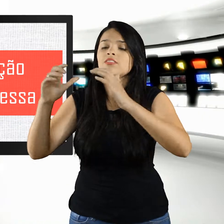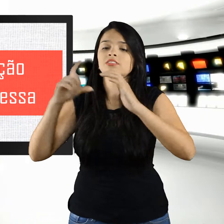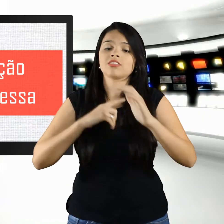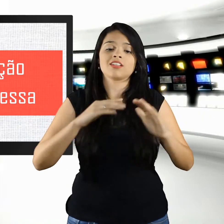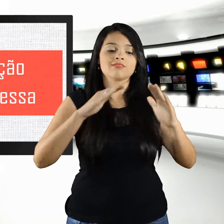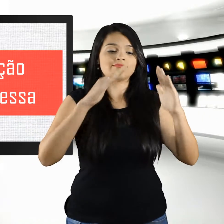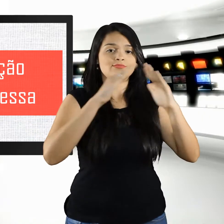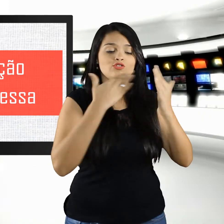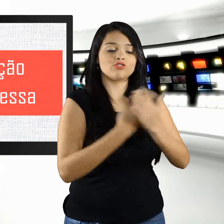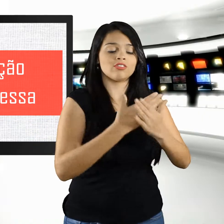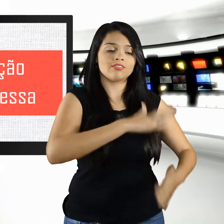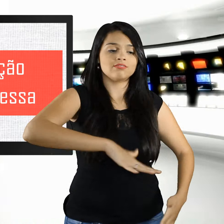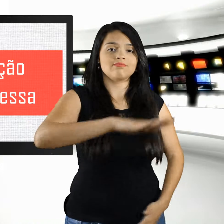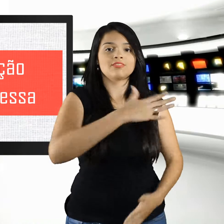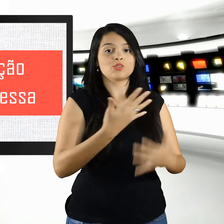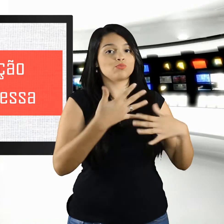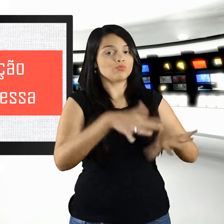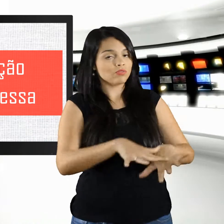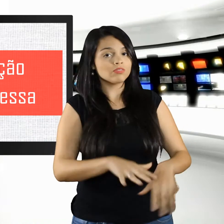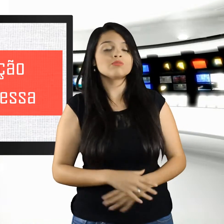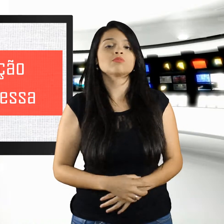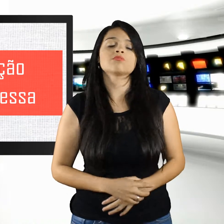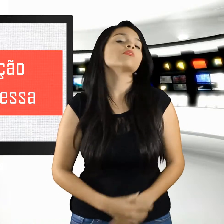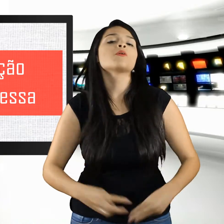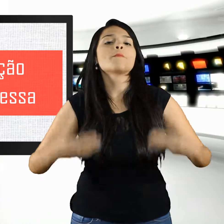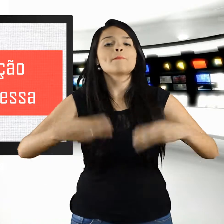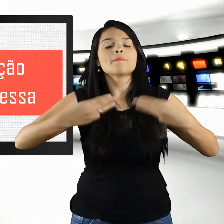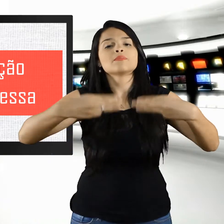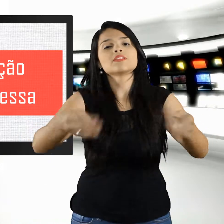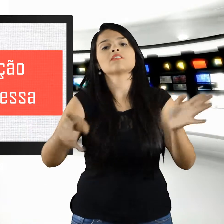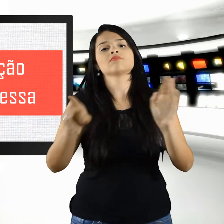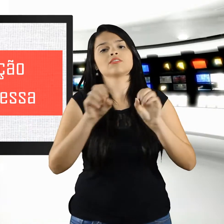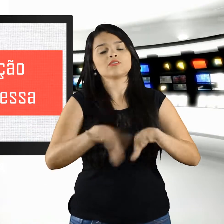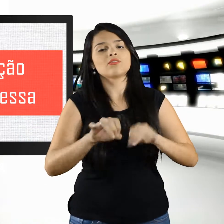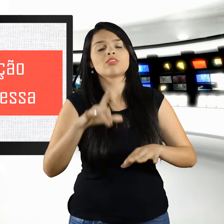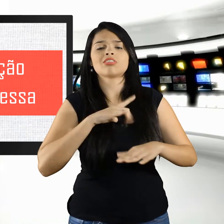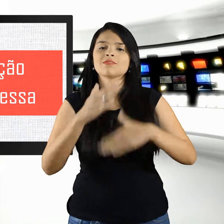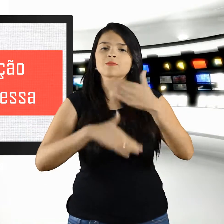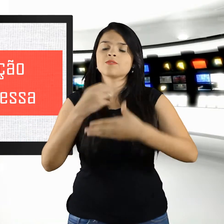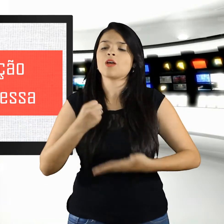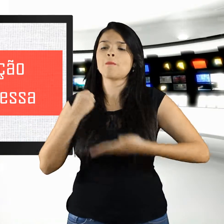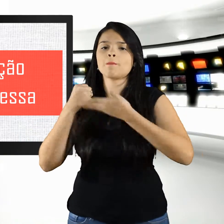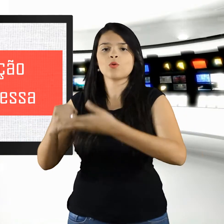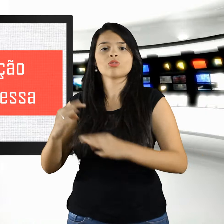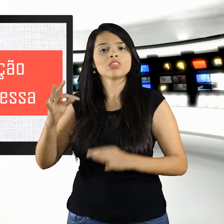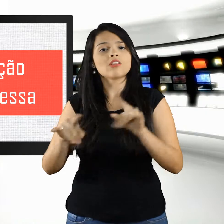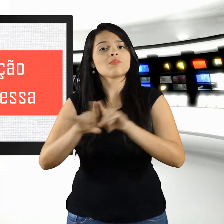inclusivo. Nesse sentido, o Ministério da Educação tem promovido apoio técnico e financeiro para a formação